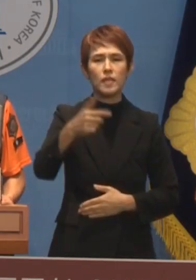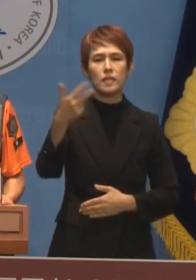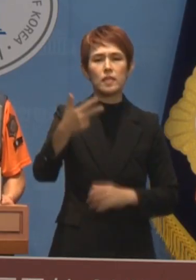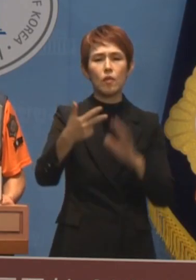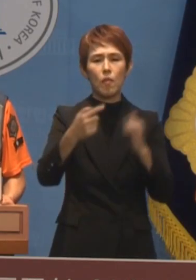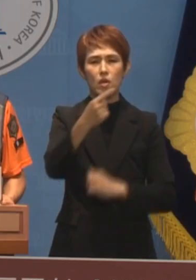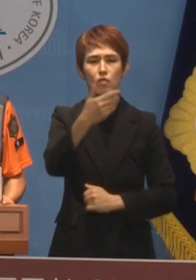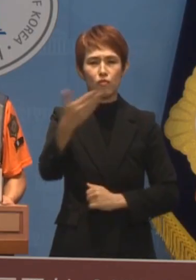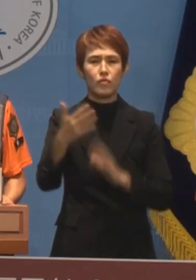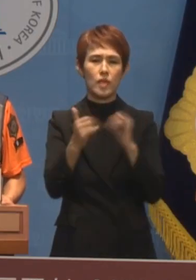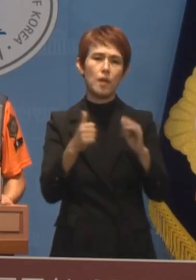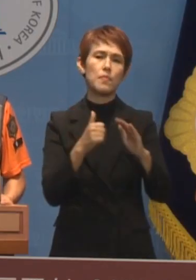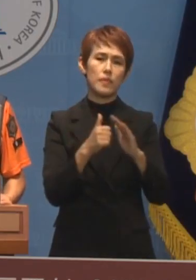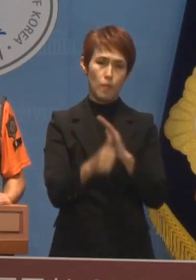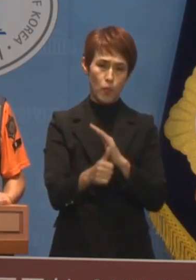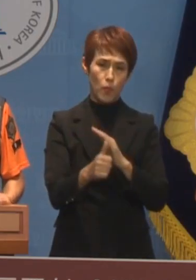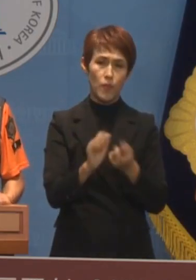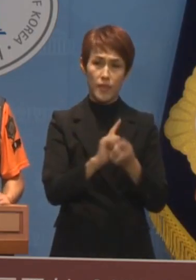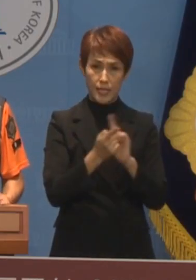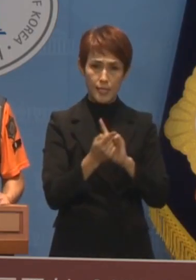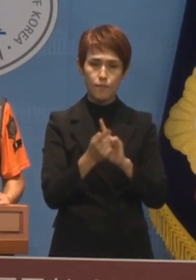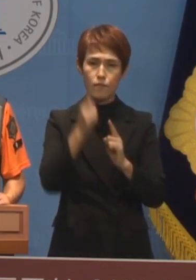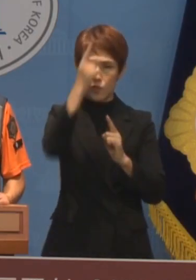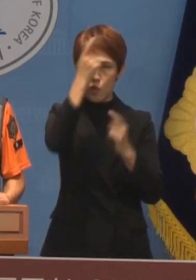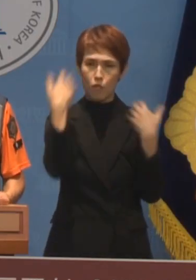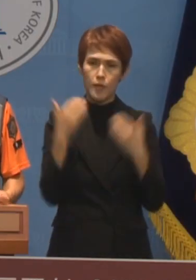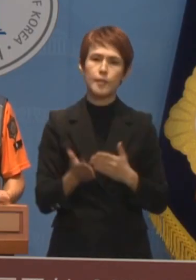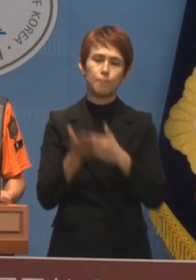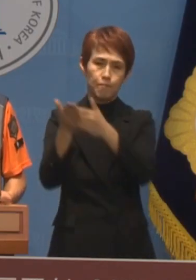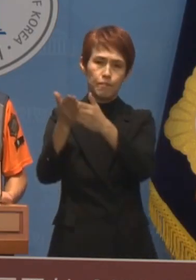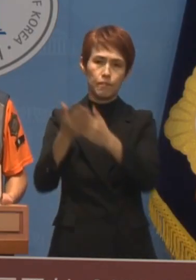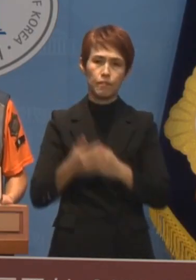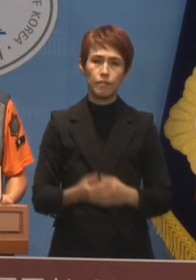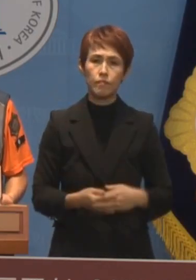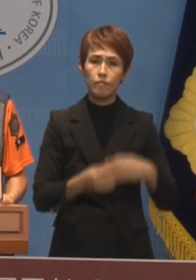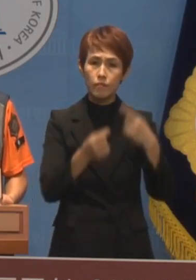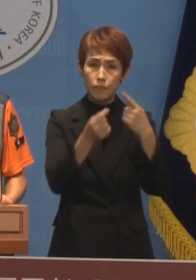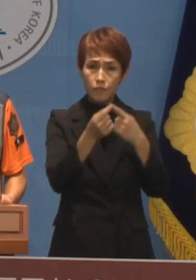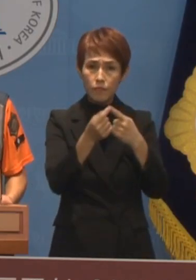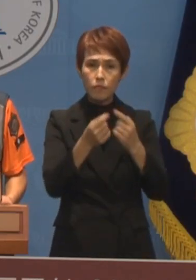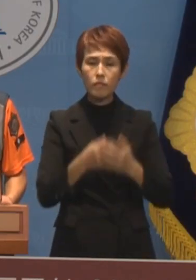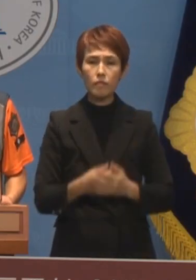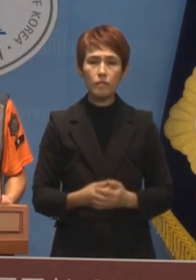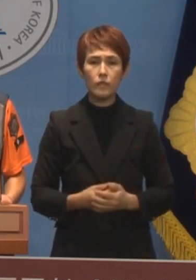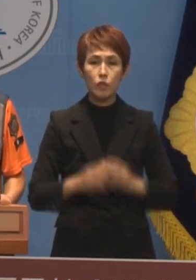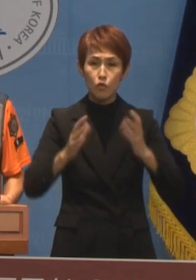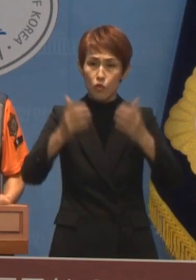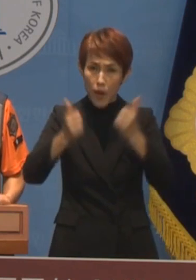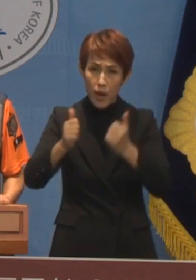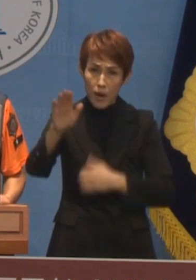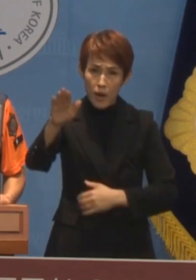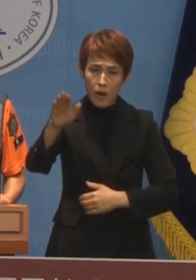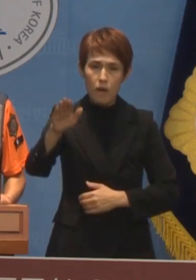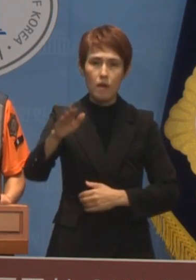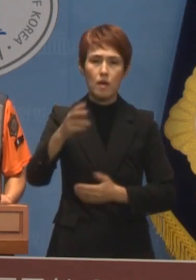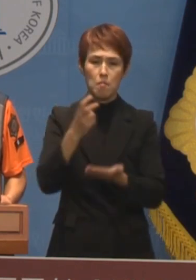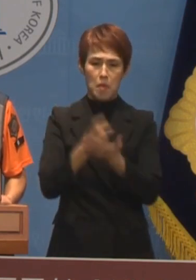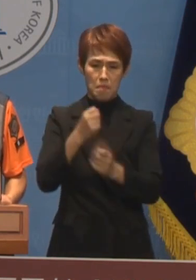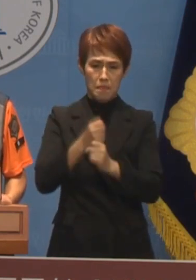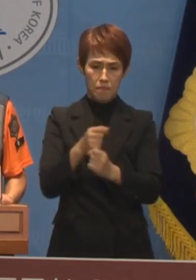소방관들을 대표하여 정부에 다음과 같이 촉구한다. 첫째, 국회는 입법